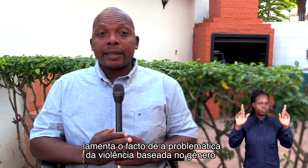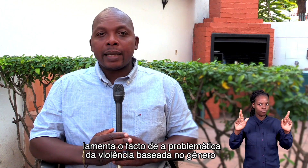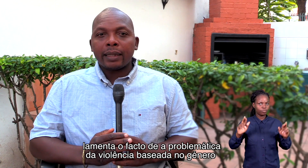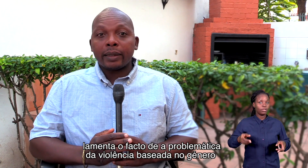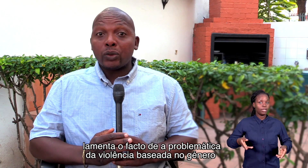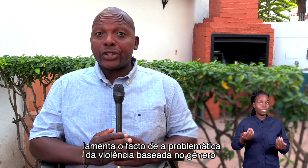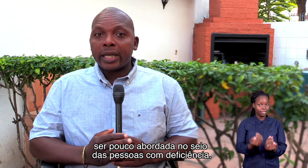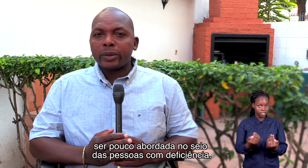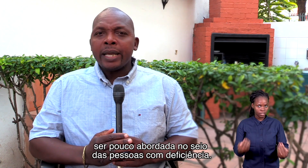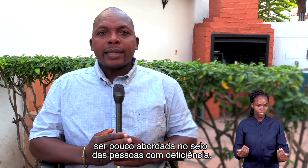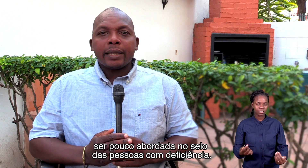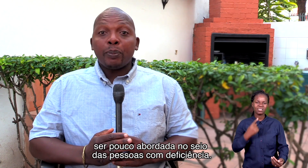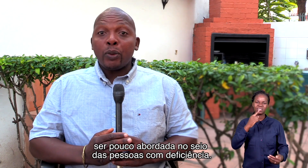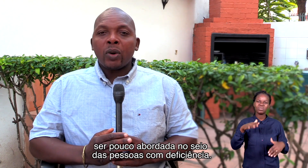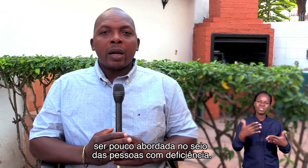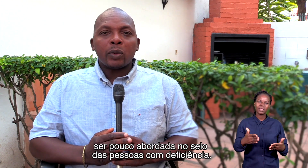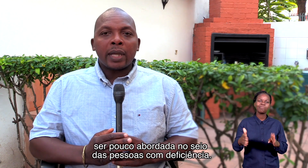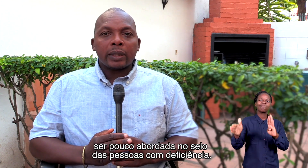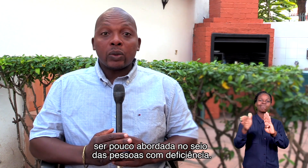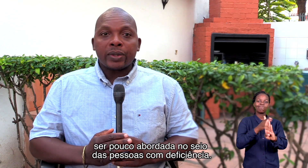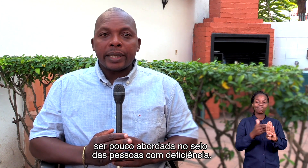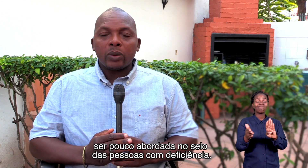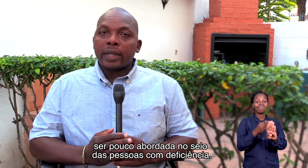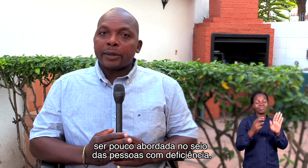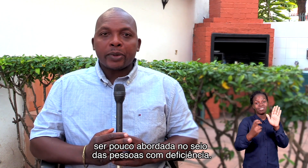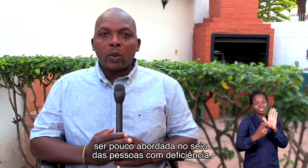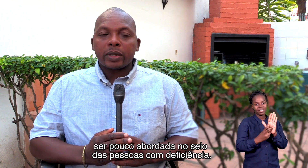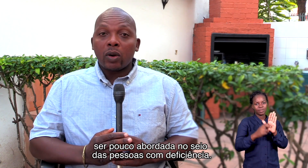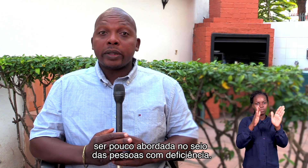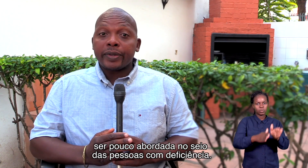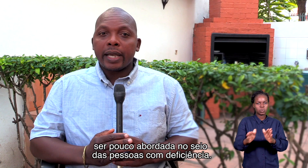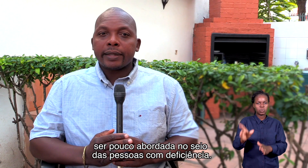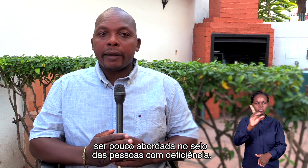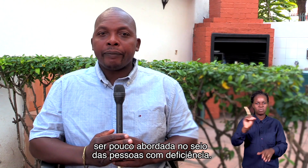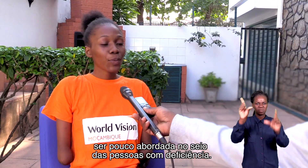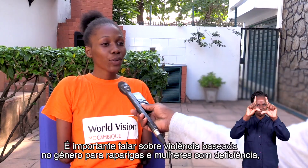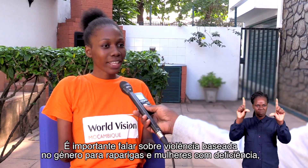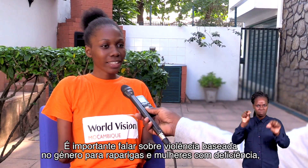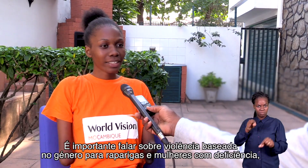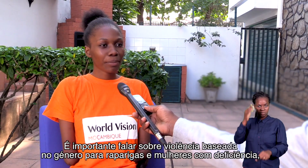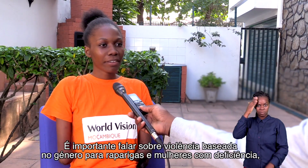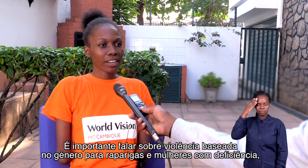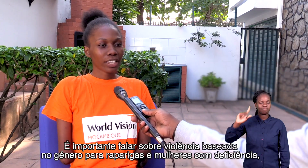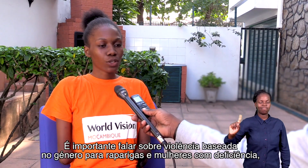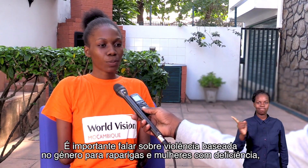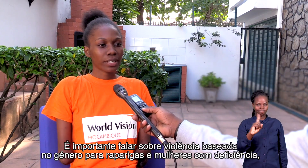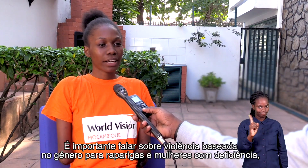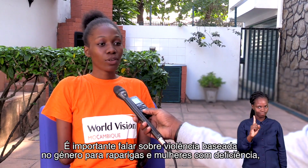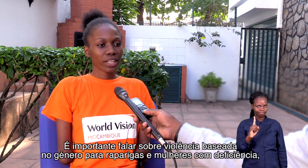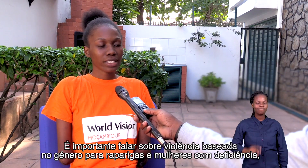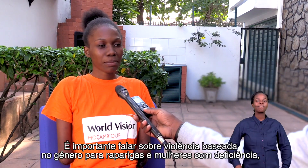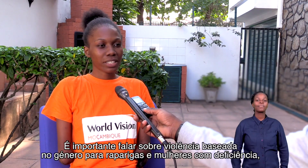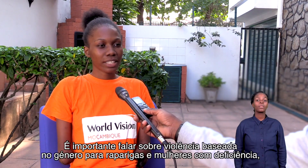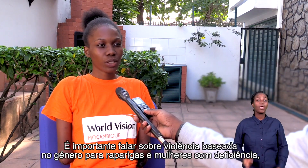violência baseada no género ser pouco abordada no seio das pessoas com deficiência. É importante também falar sobre